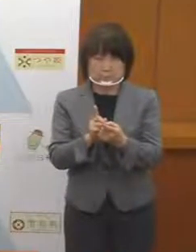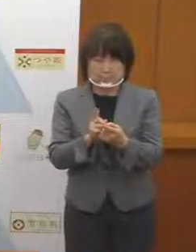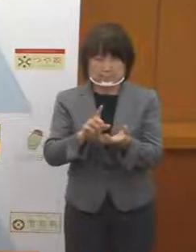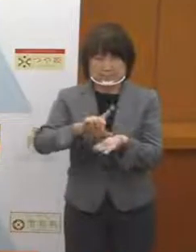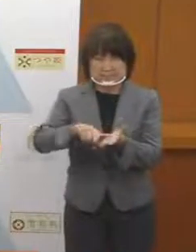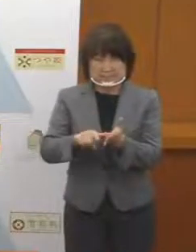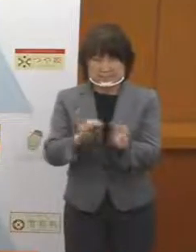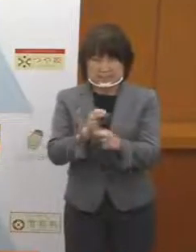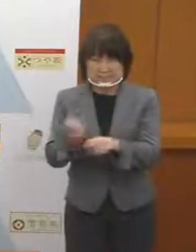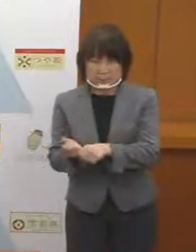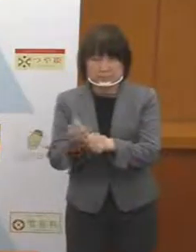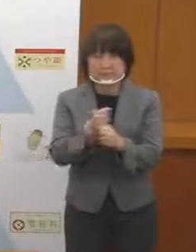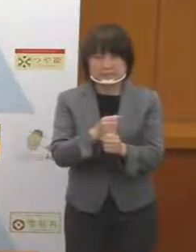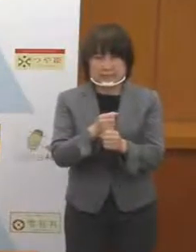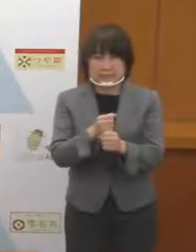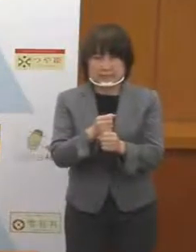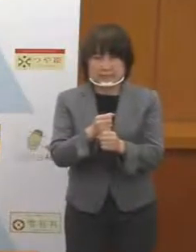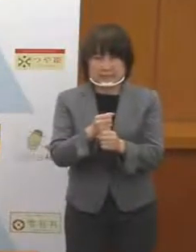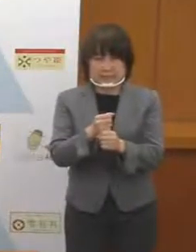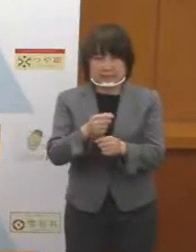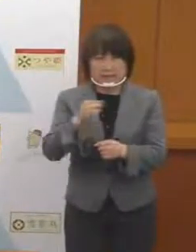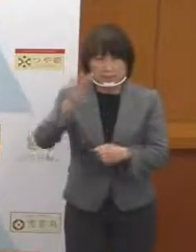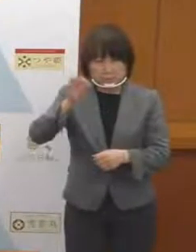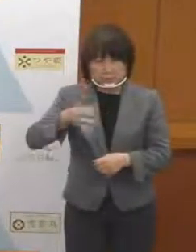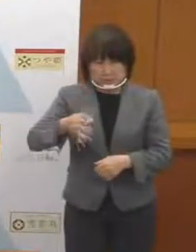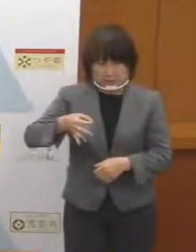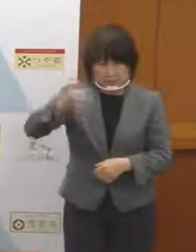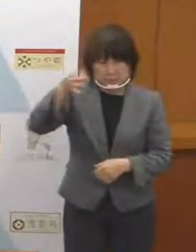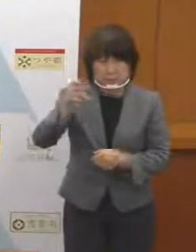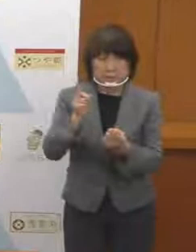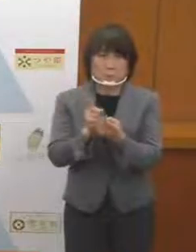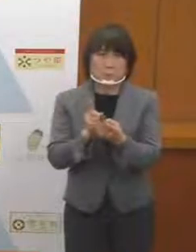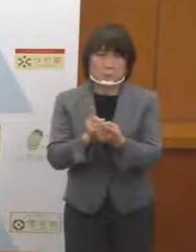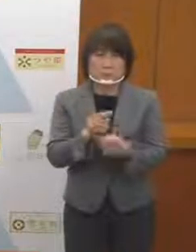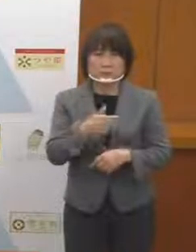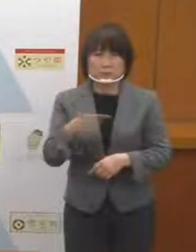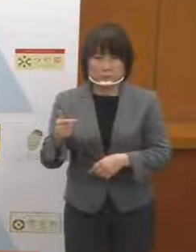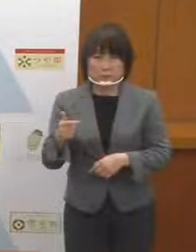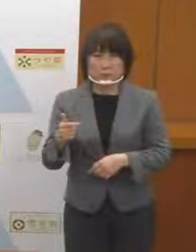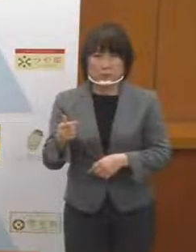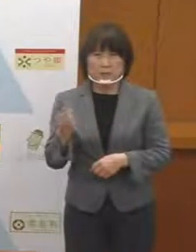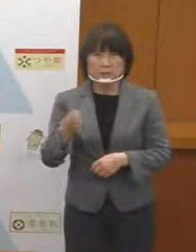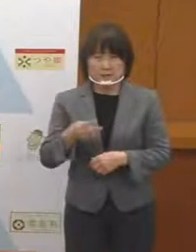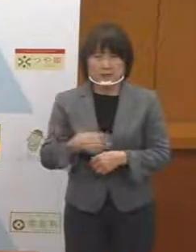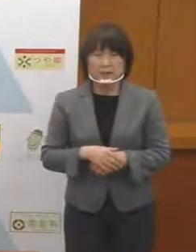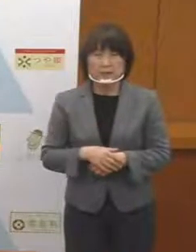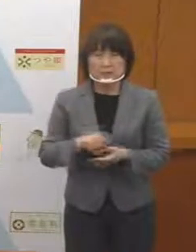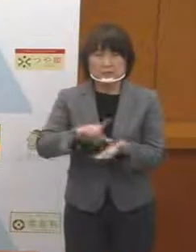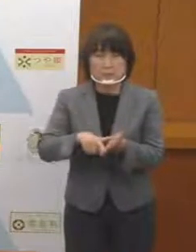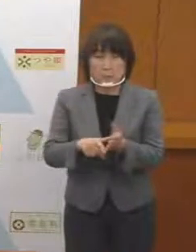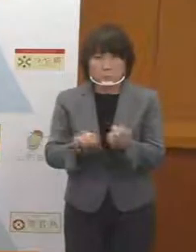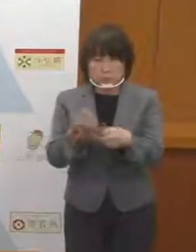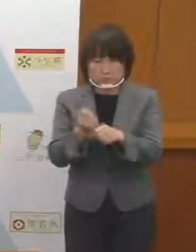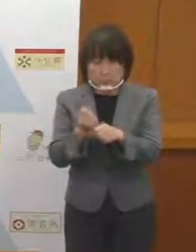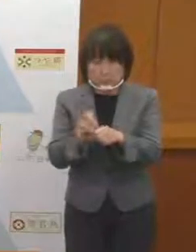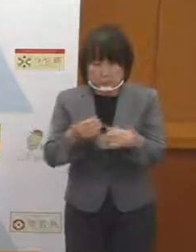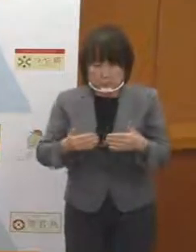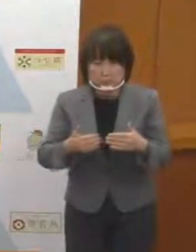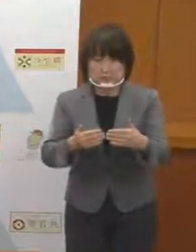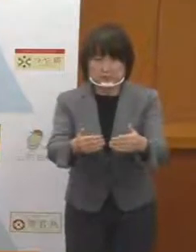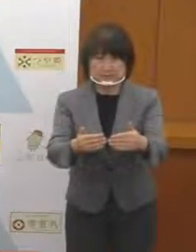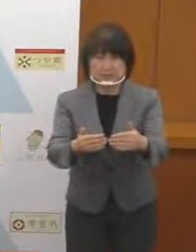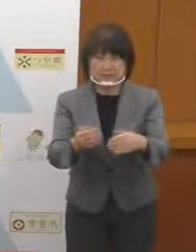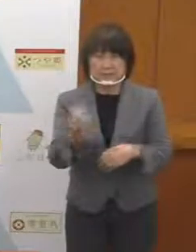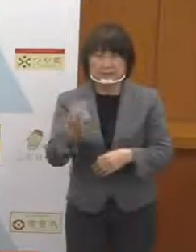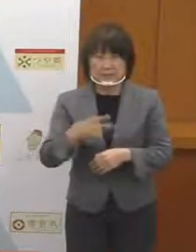再生現有原材料価格高騰への対応そして地方創生の推進